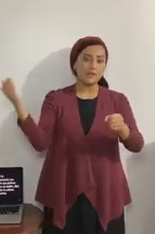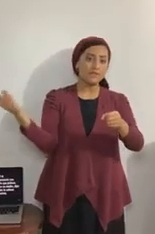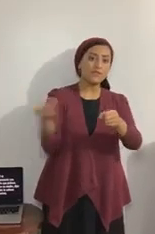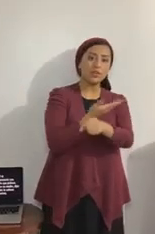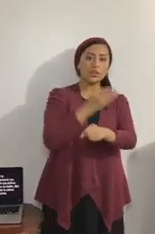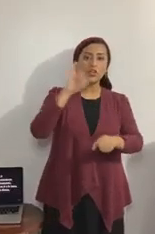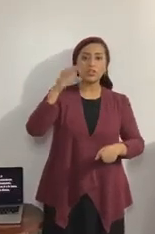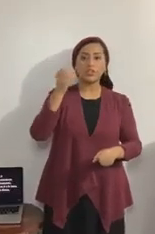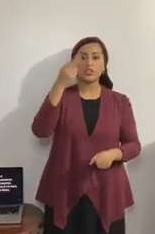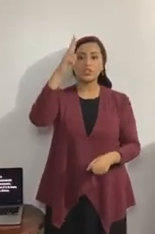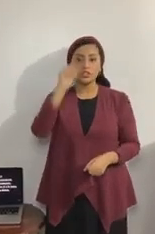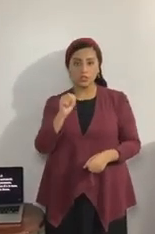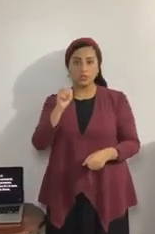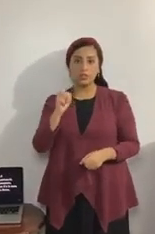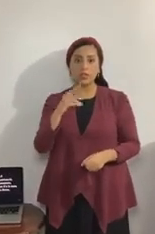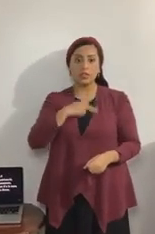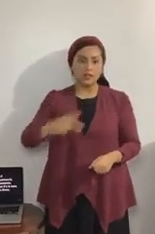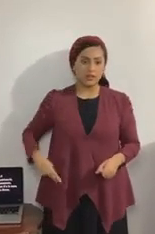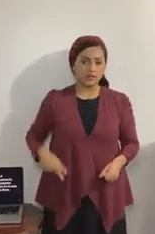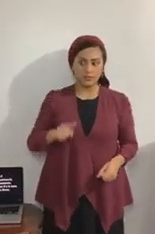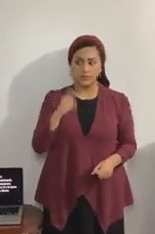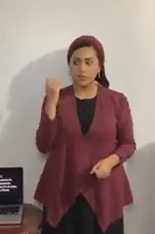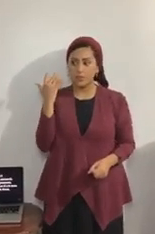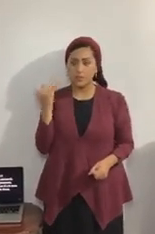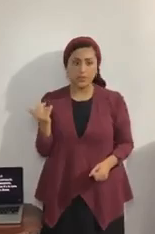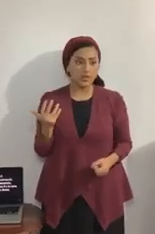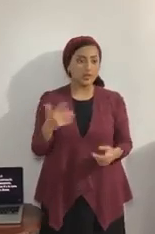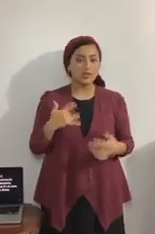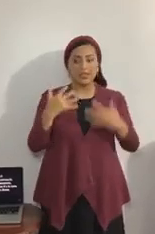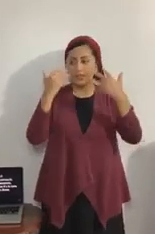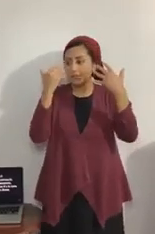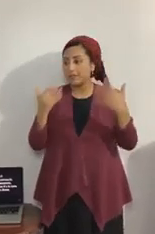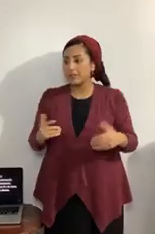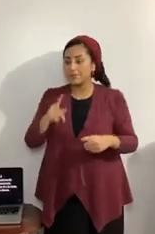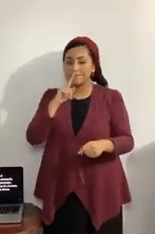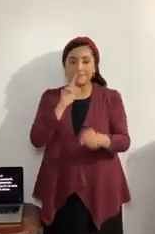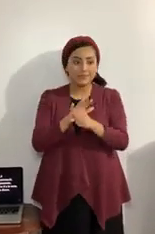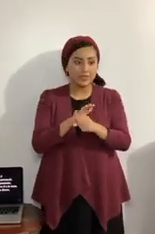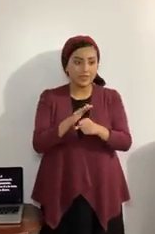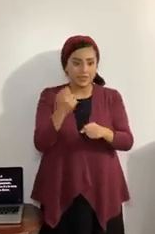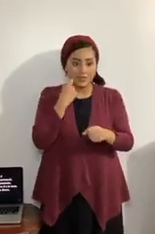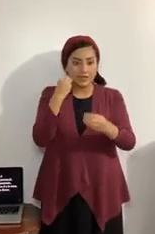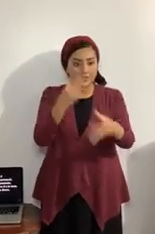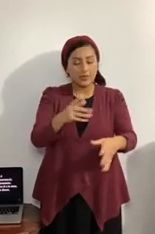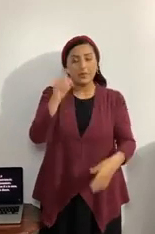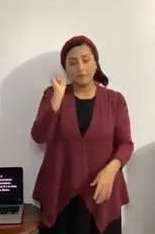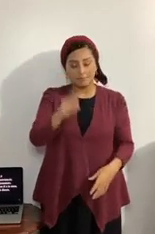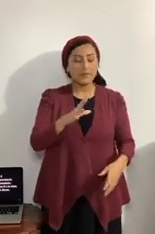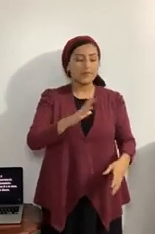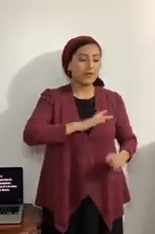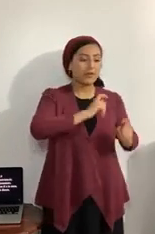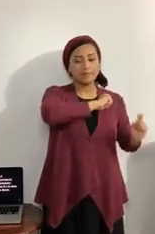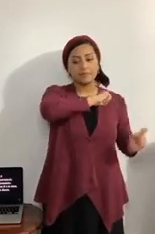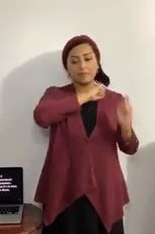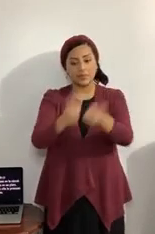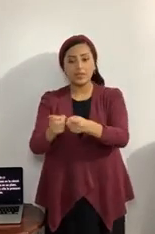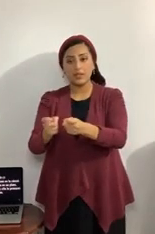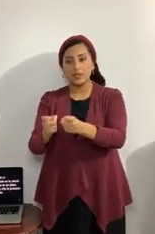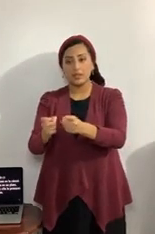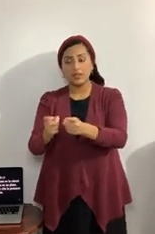Bautista. Entonces el rey se entristeció, pero a causa del juramento de los que estaban con él a la mesa, mandó que se la diesen. Y ordenó decapitar